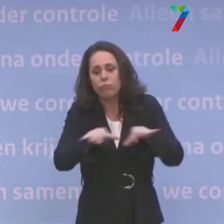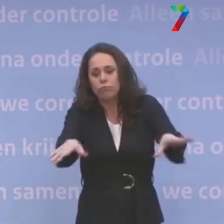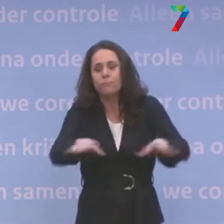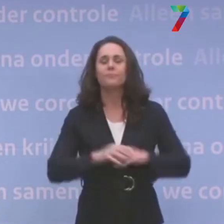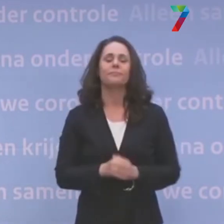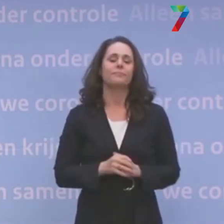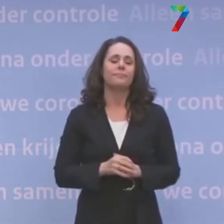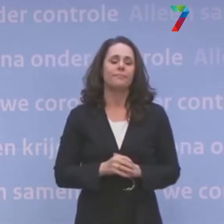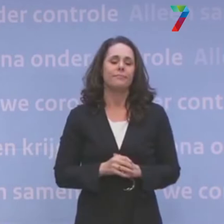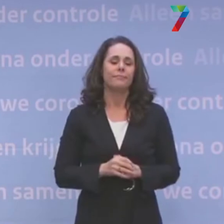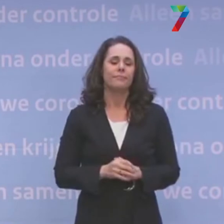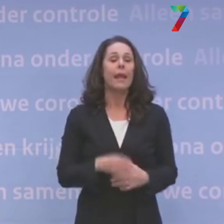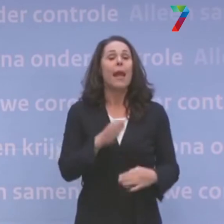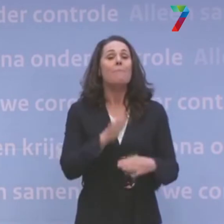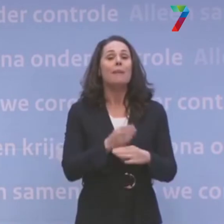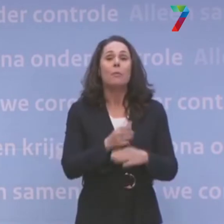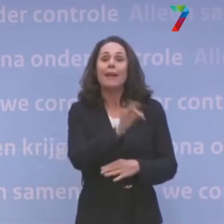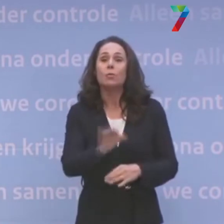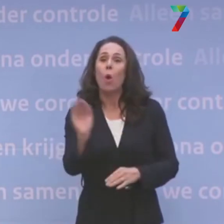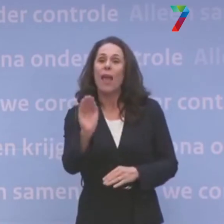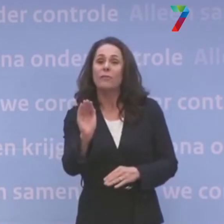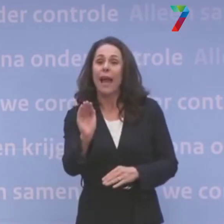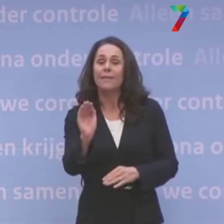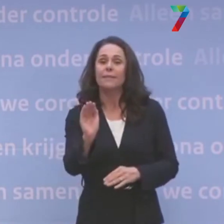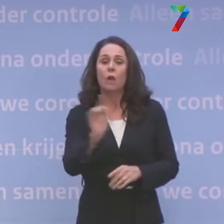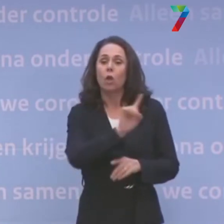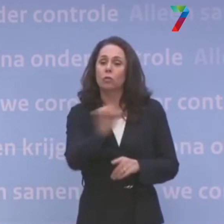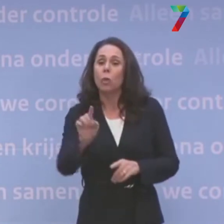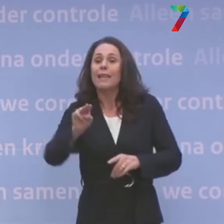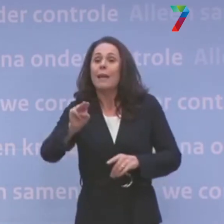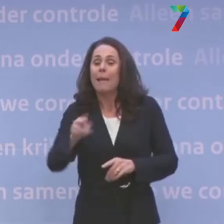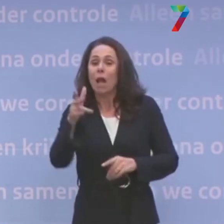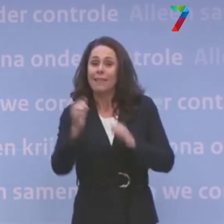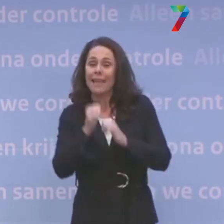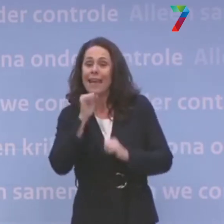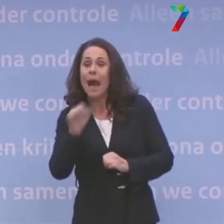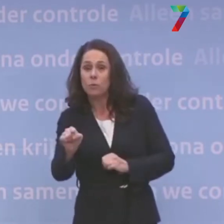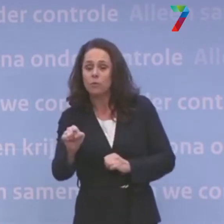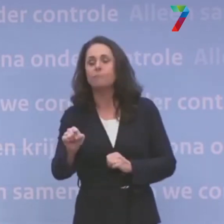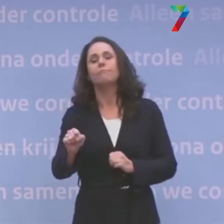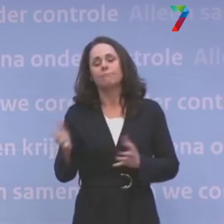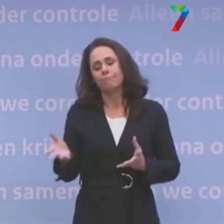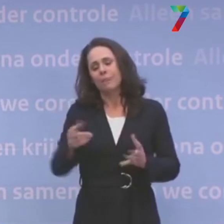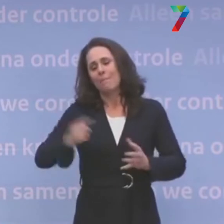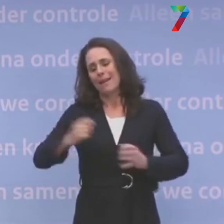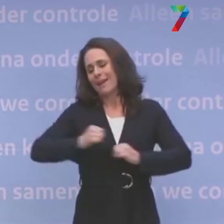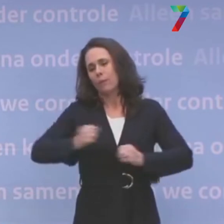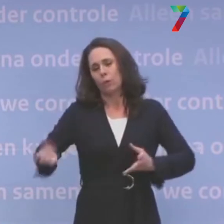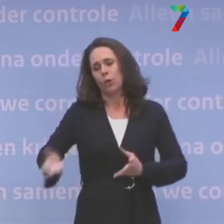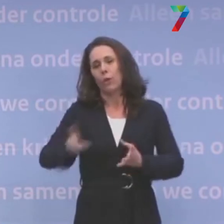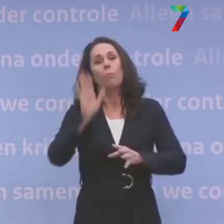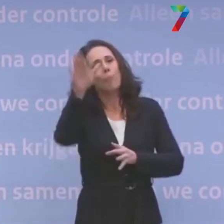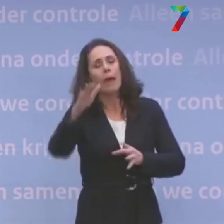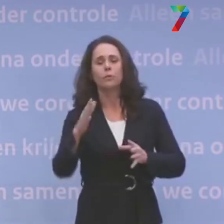middelbare schoolleeftijd tot en met 18 jaar geldt dat zij ook meer ruimte krijgen om buiten